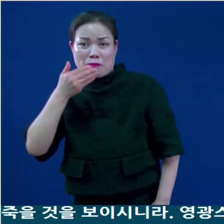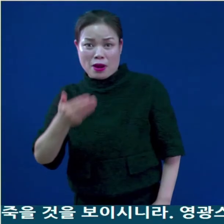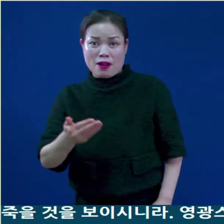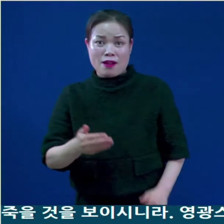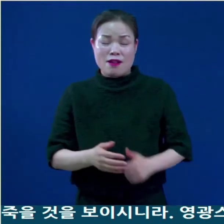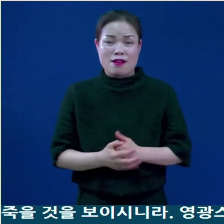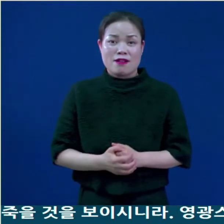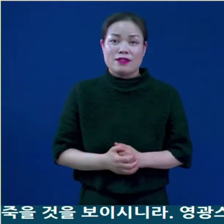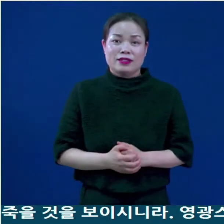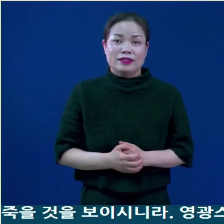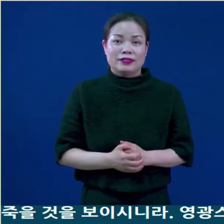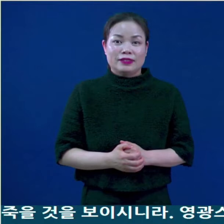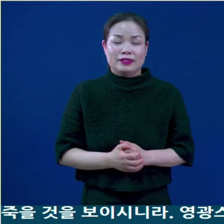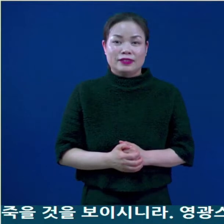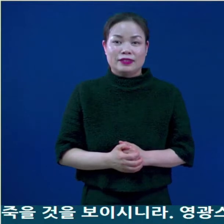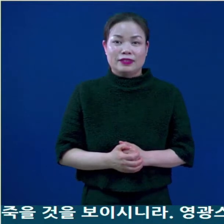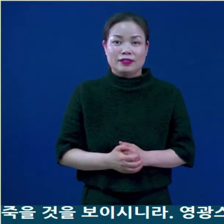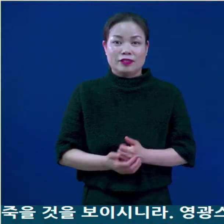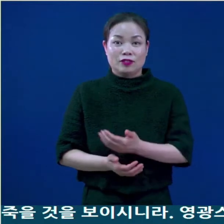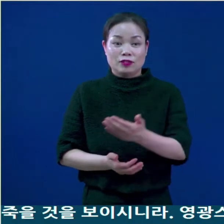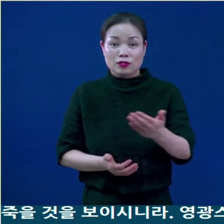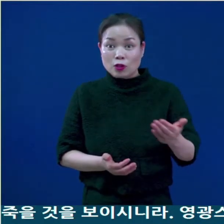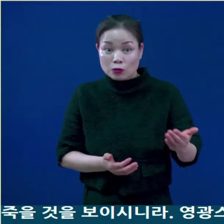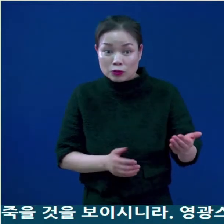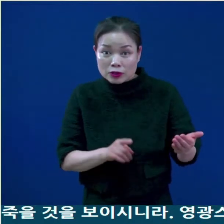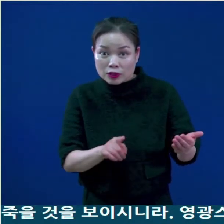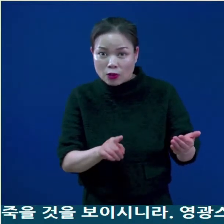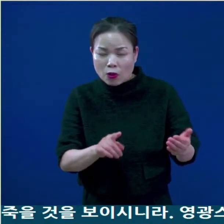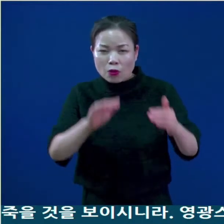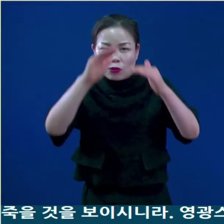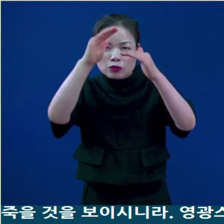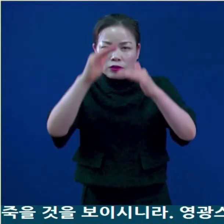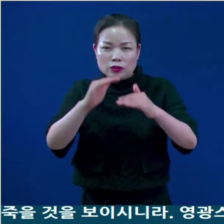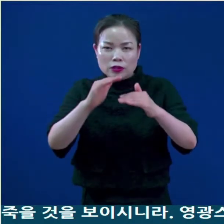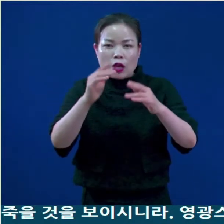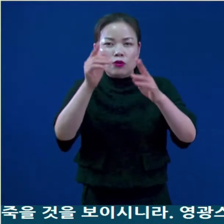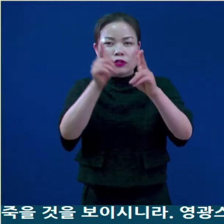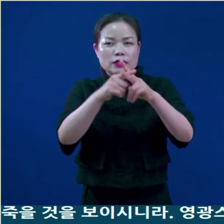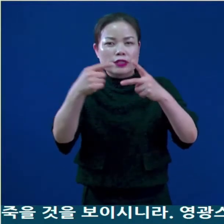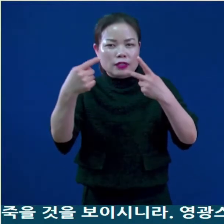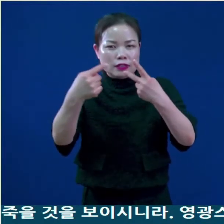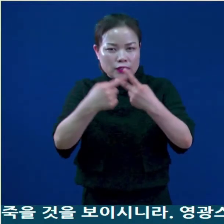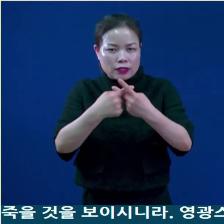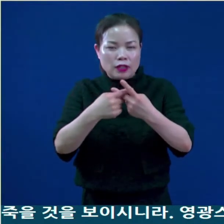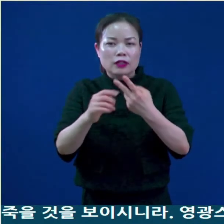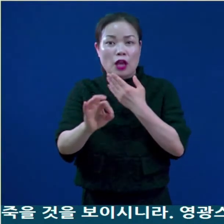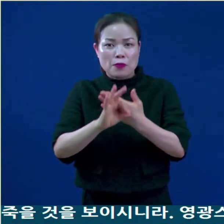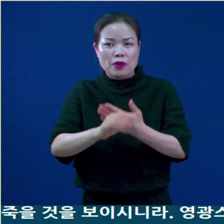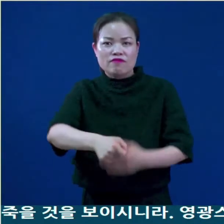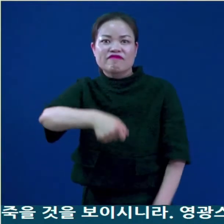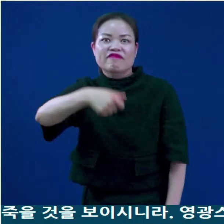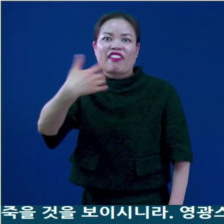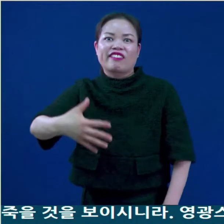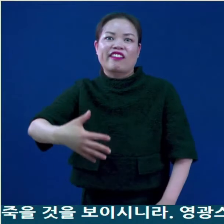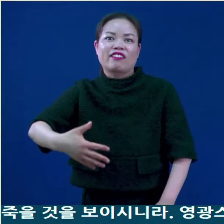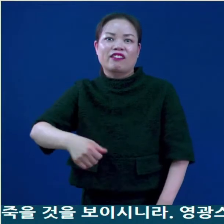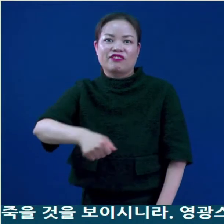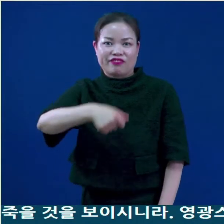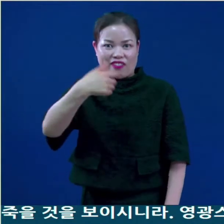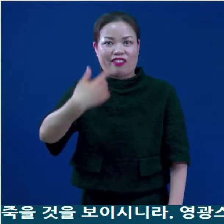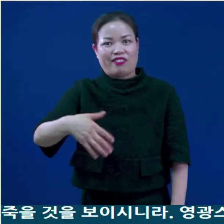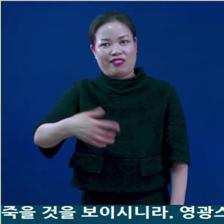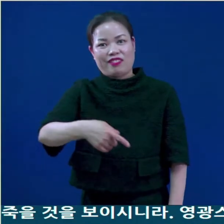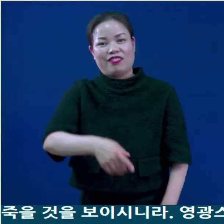이끌겠노라 말씀하시는 겁니다. 여러분, 이거 오늘 이해되시면요, 애들 말로 대박입니다.